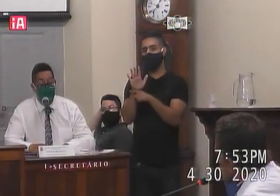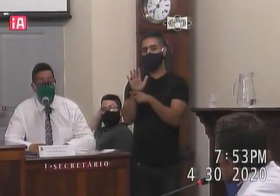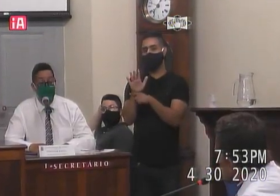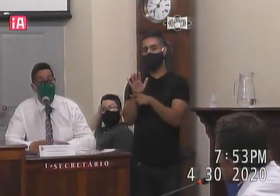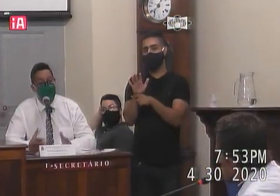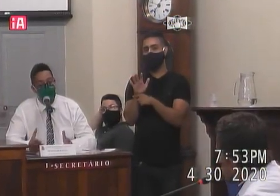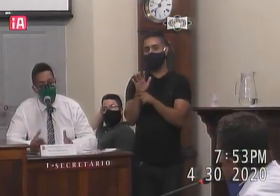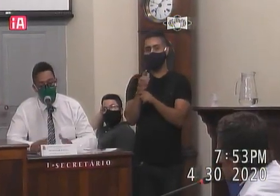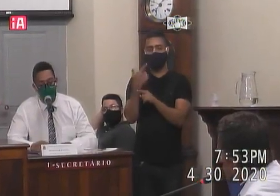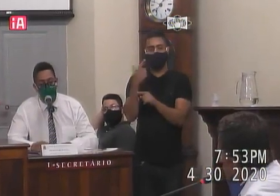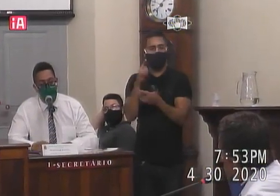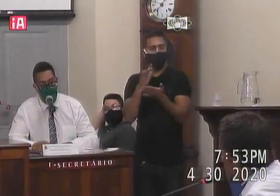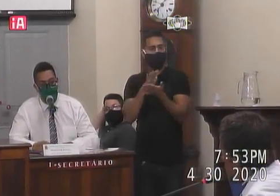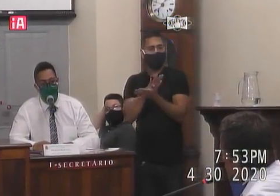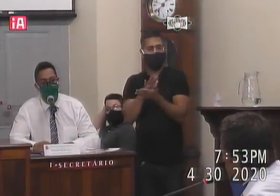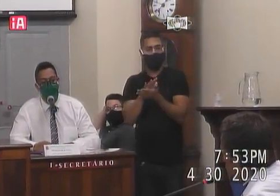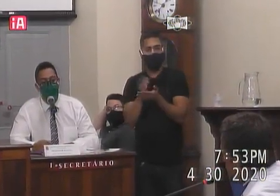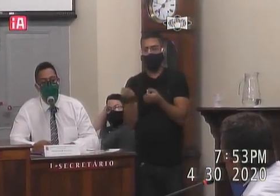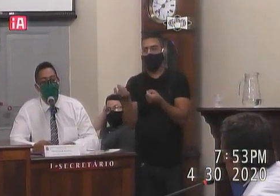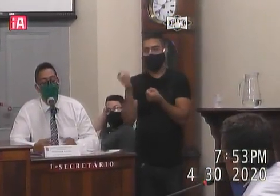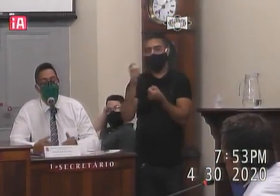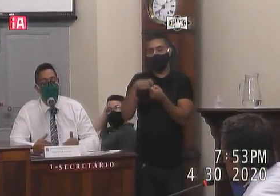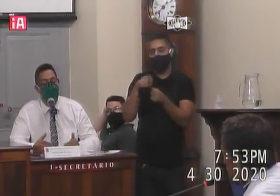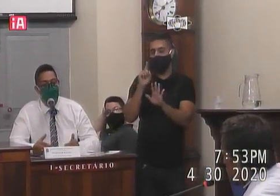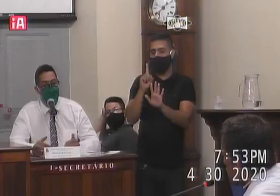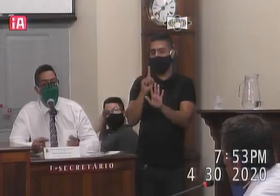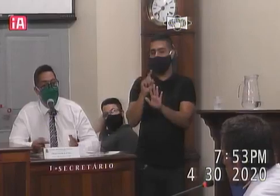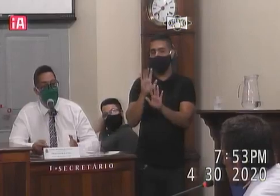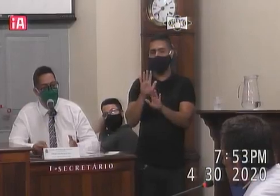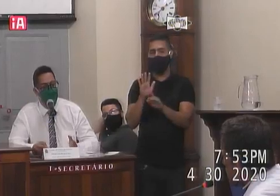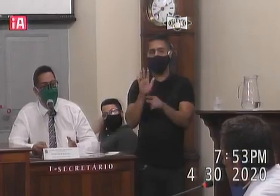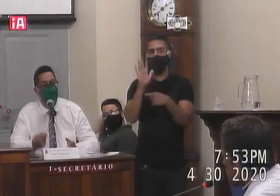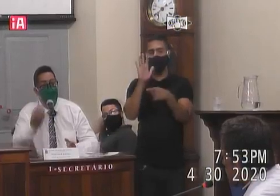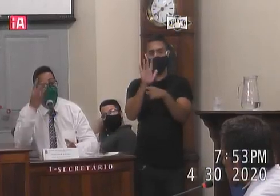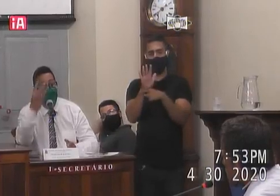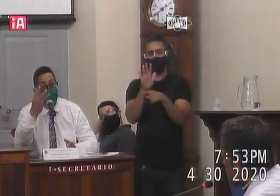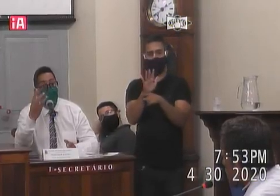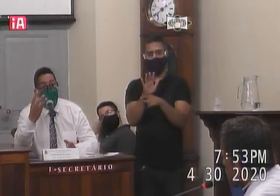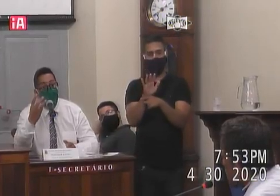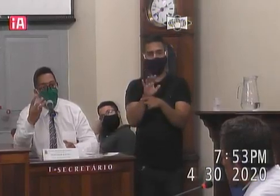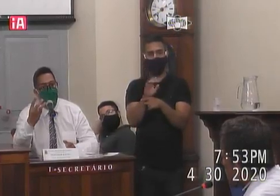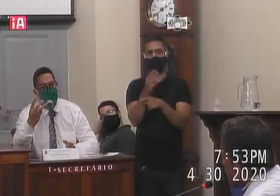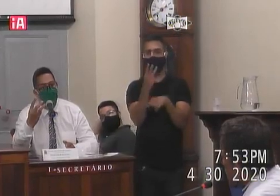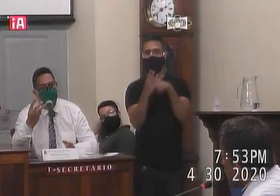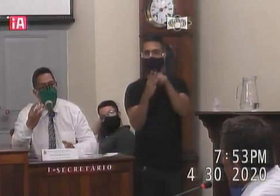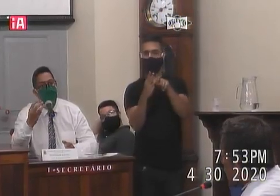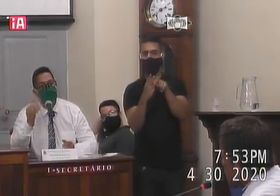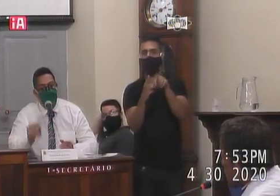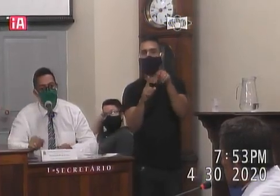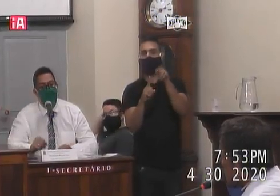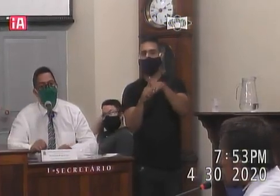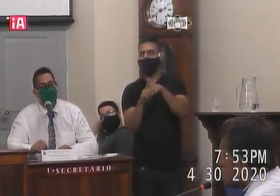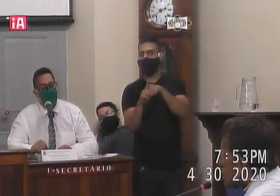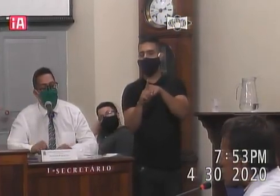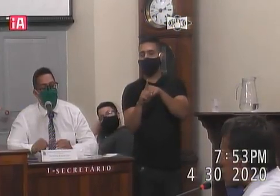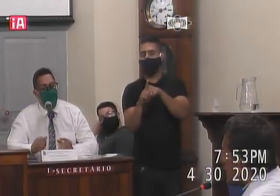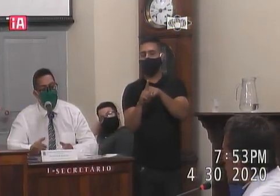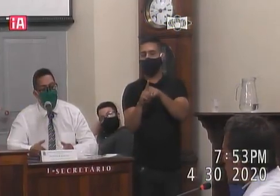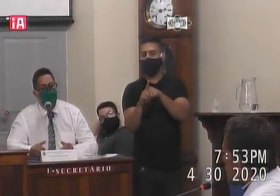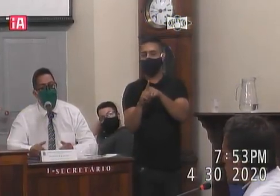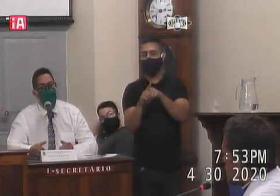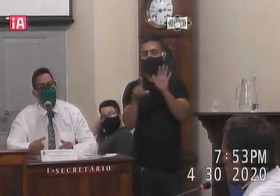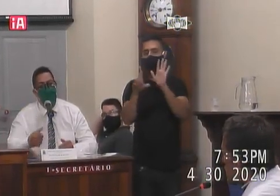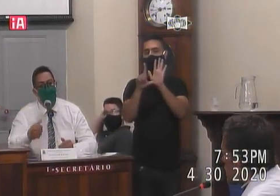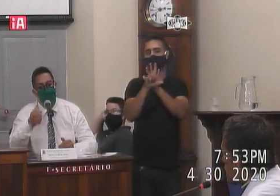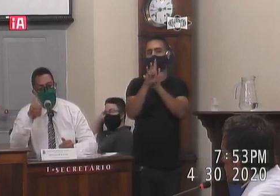não há nada de oficial que o comércio vai voltar, mas o auxílio emergencial de R$600 são por 3 meses. É uma